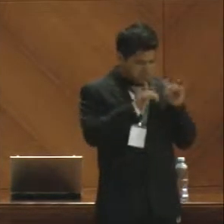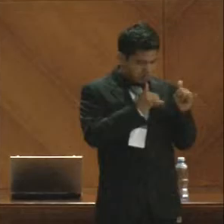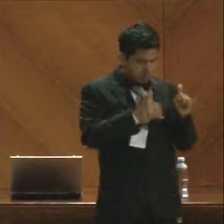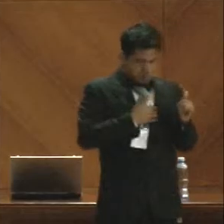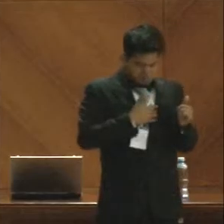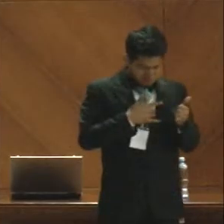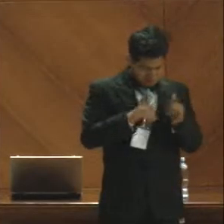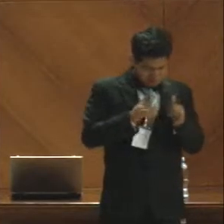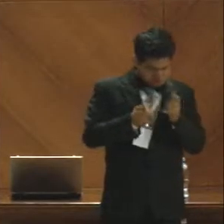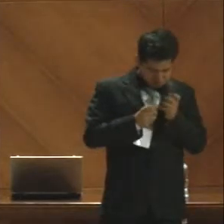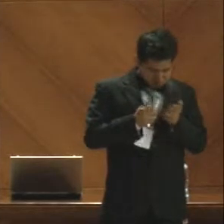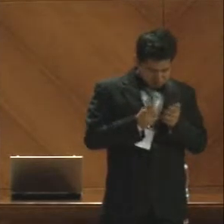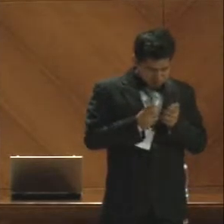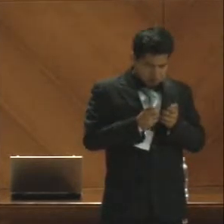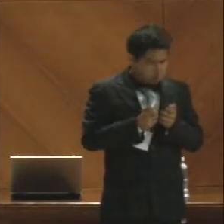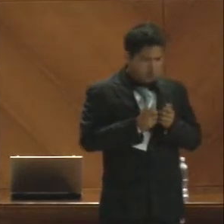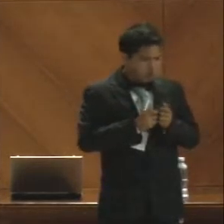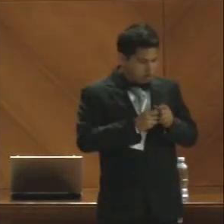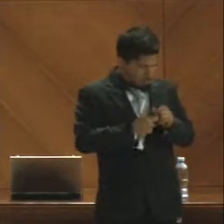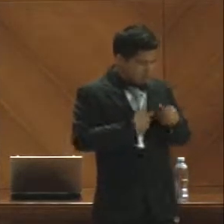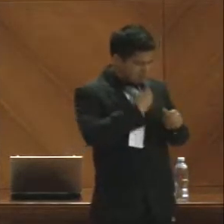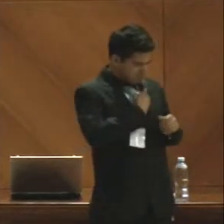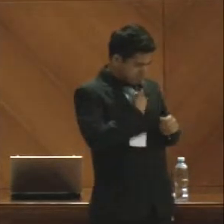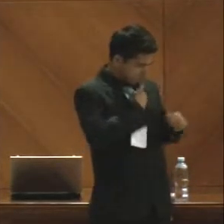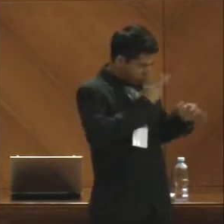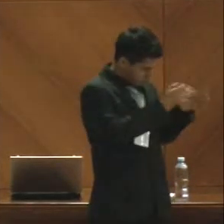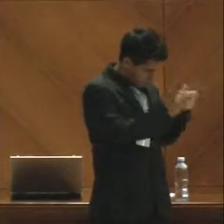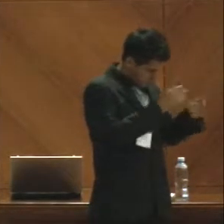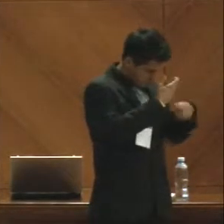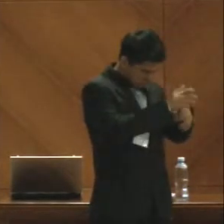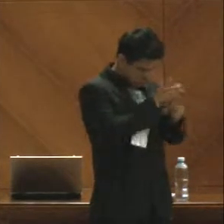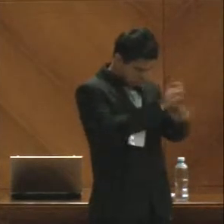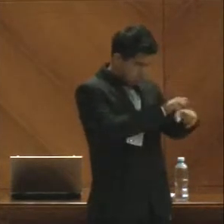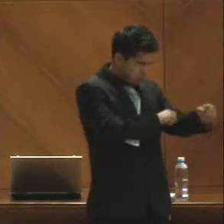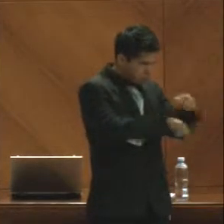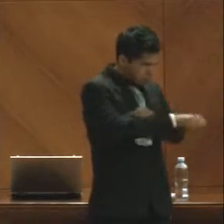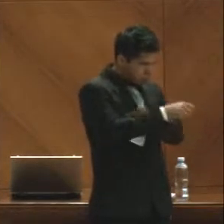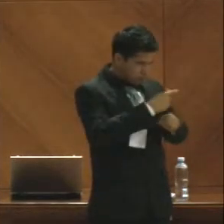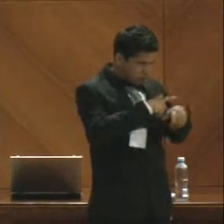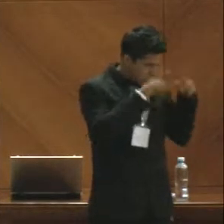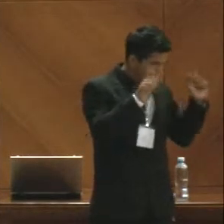jugar videojuegos, hacen videojuegos, porque hay apropiación tecnológica. ¿Sí?